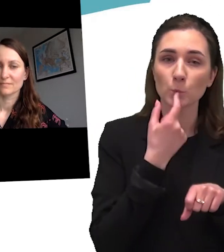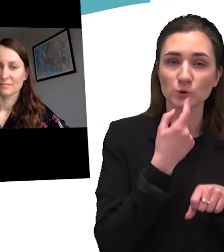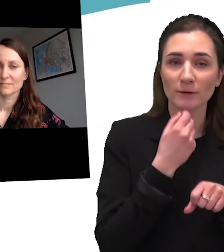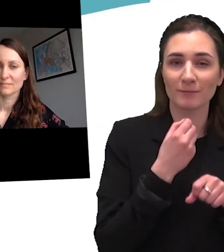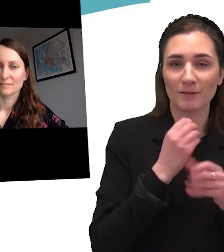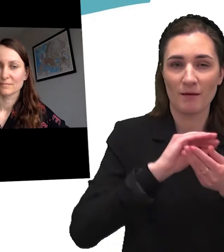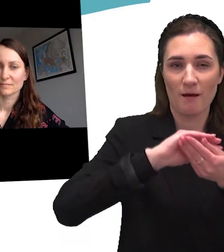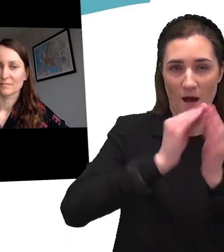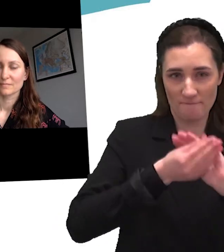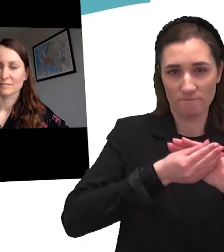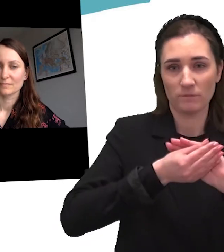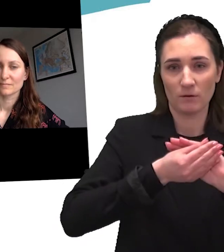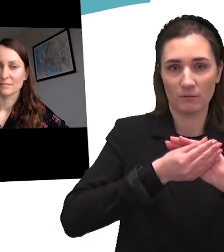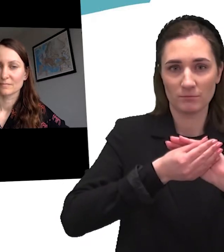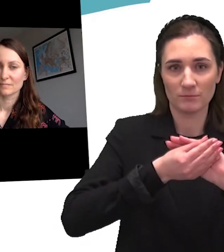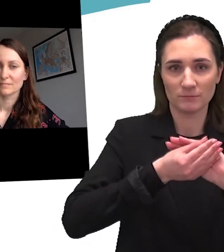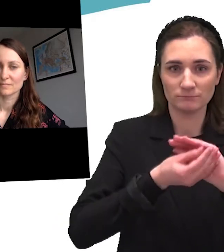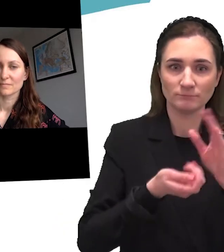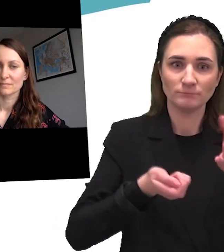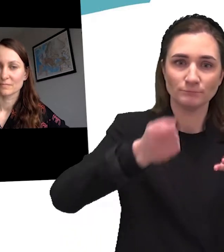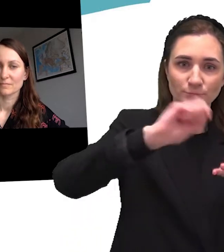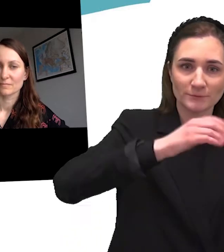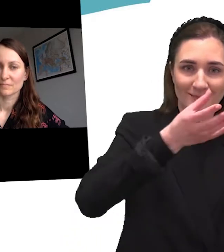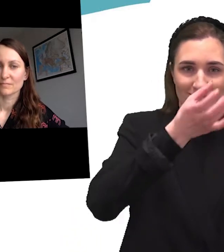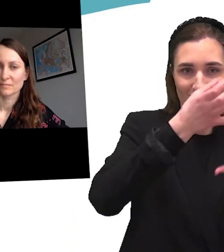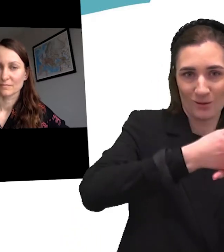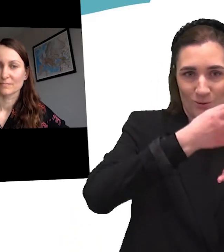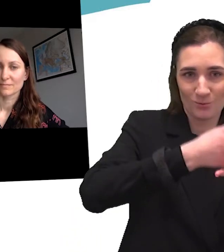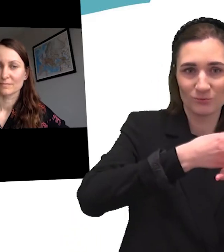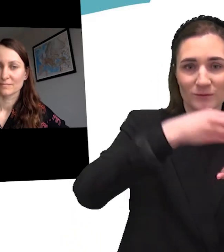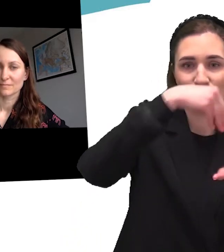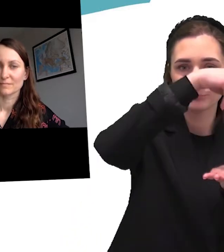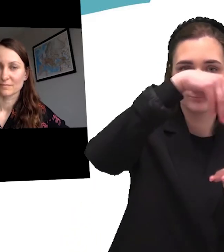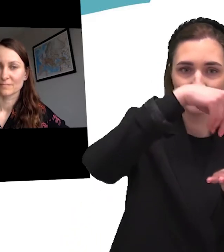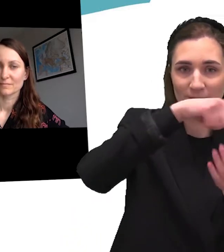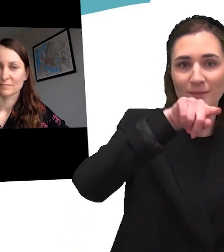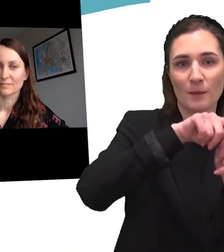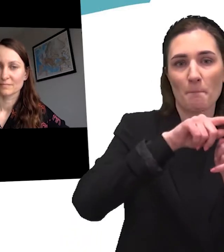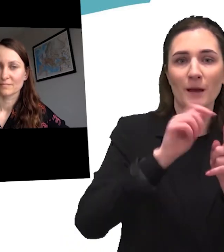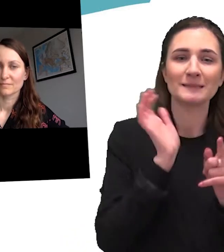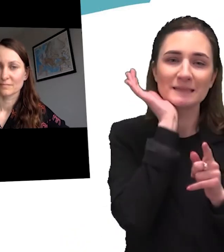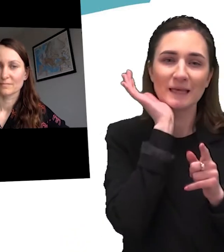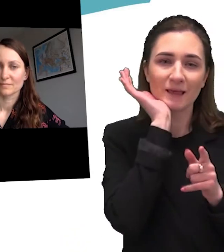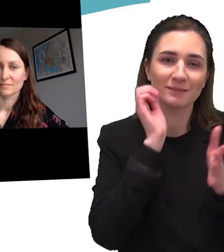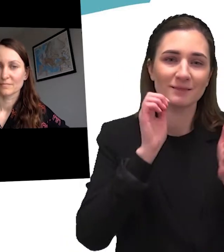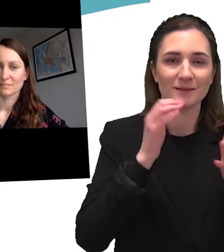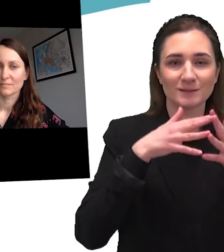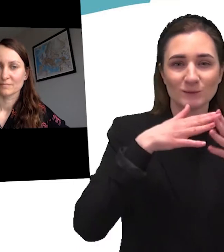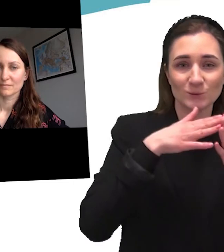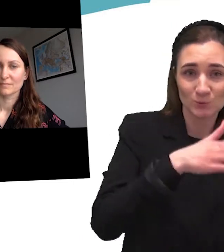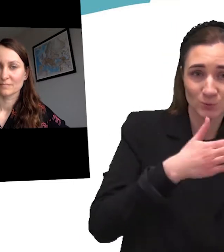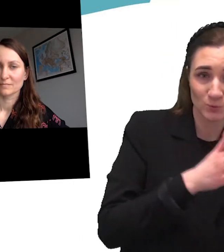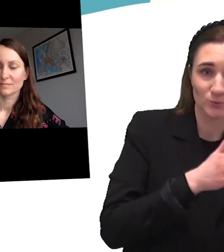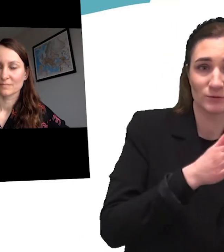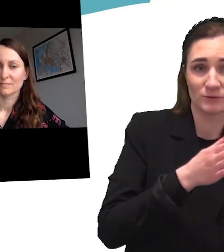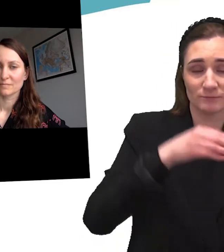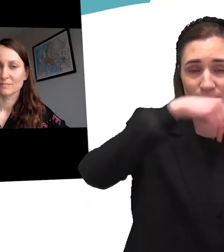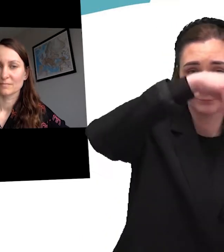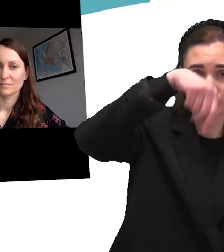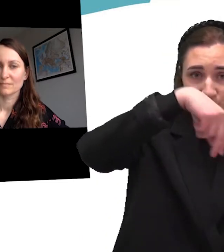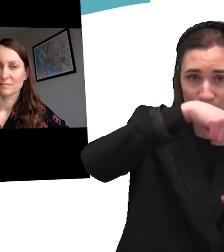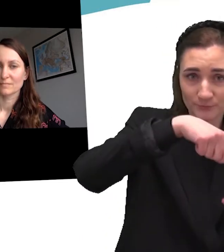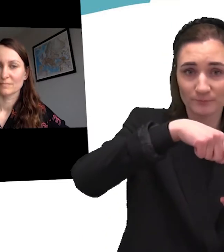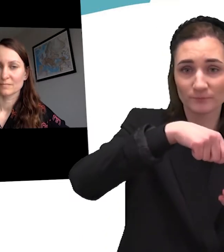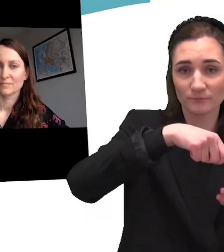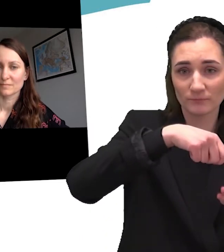tą patį galima užkandį avokadą, aš įdedu į ledų taurės, pabarstu mėlių dripsniais, arba galim kieto sūro, irgi